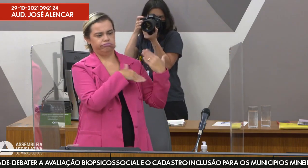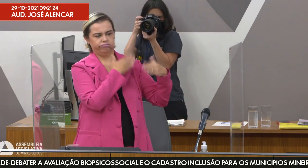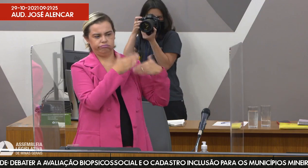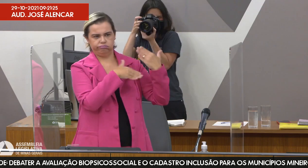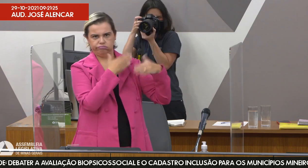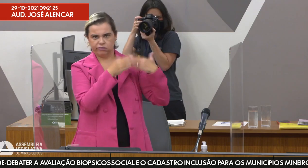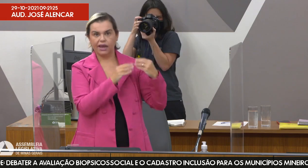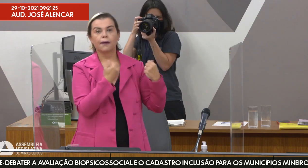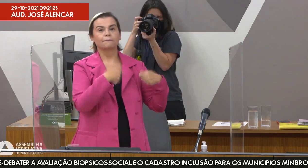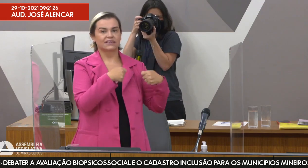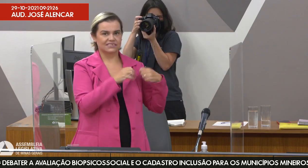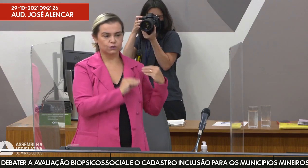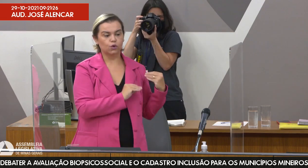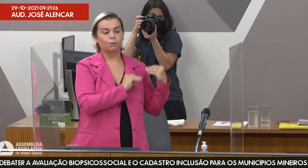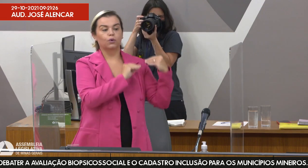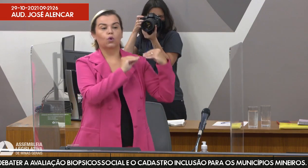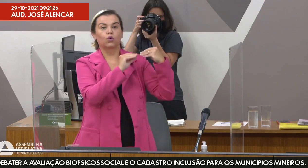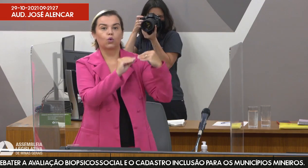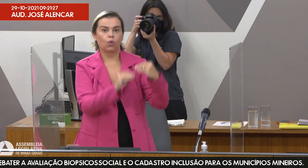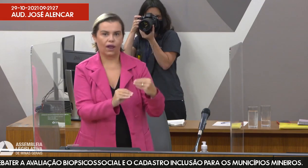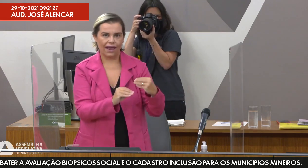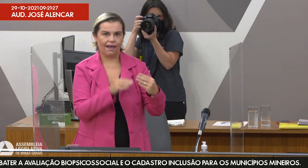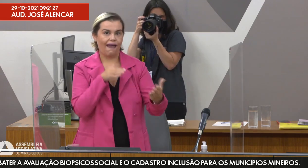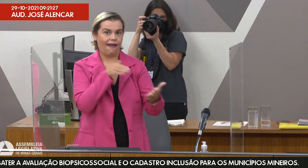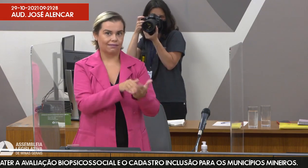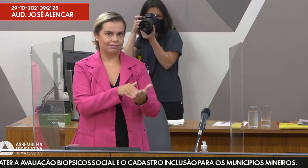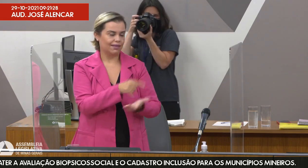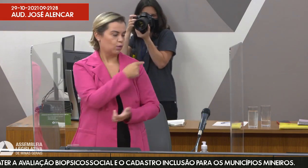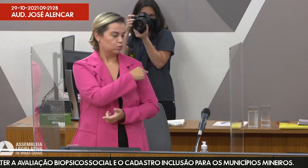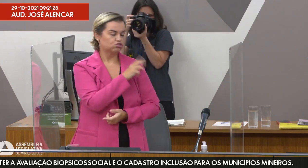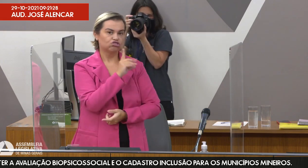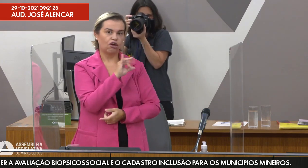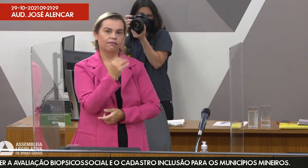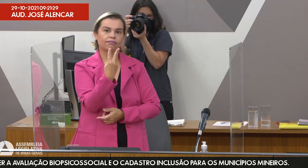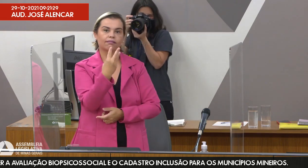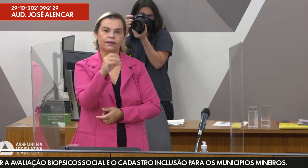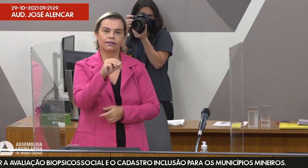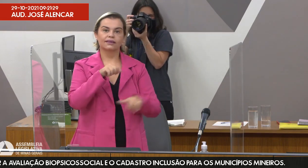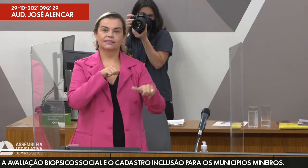Esse grupo de trabalho interministerial, GTI,